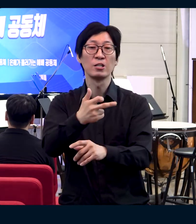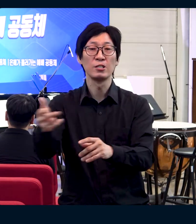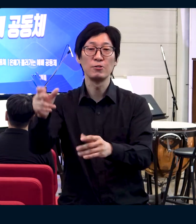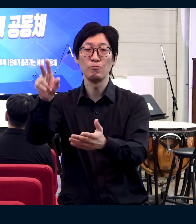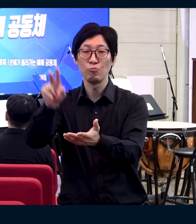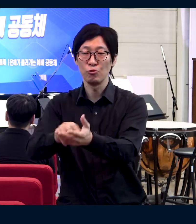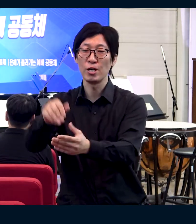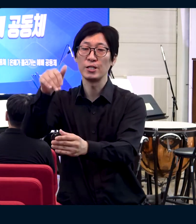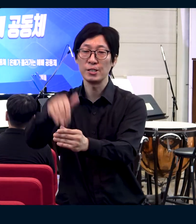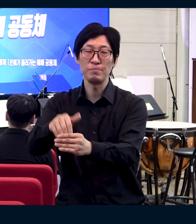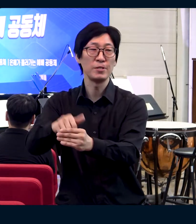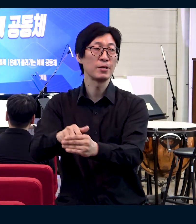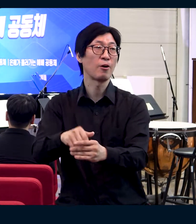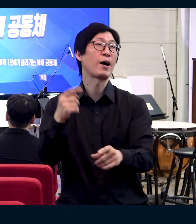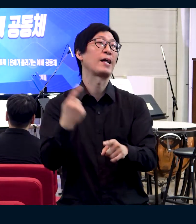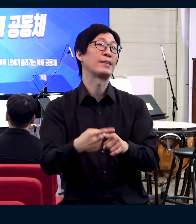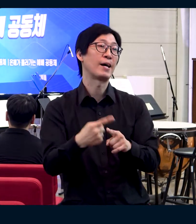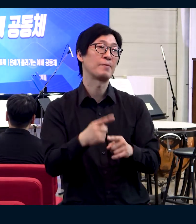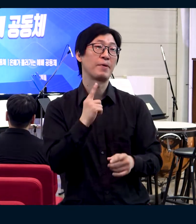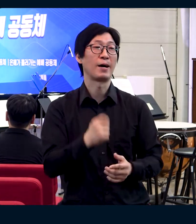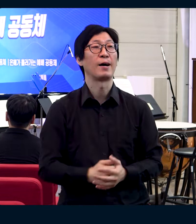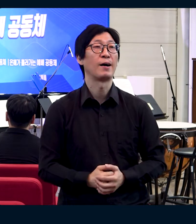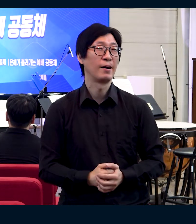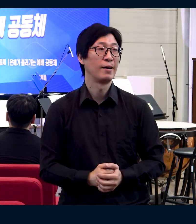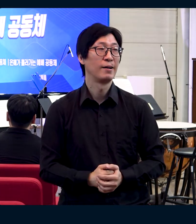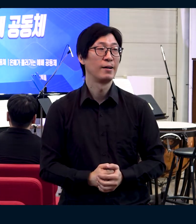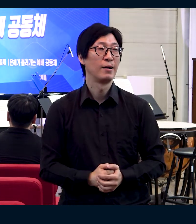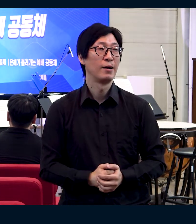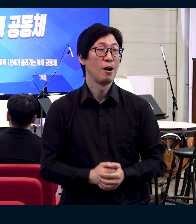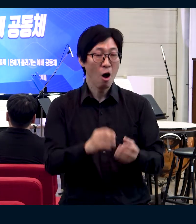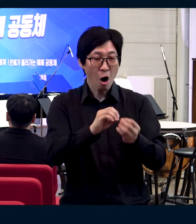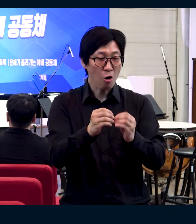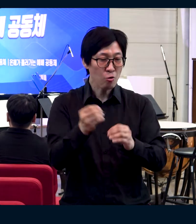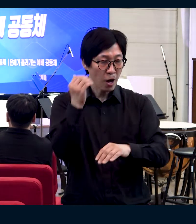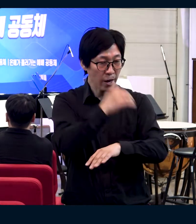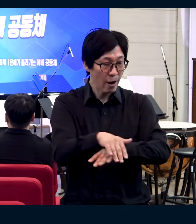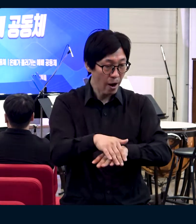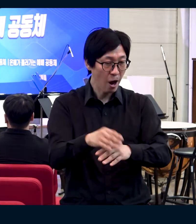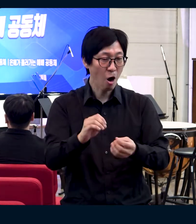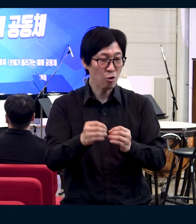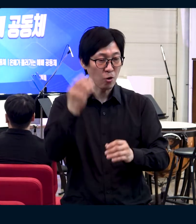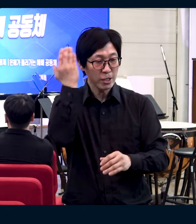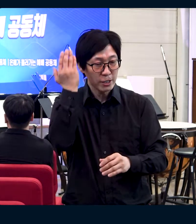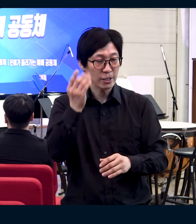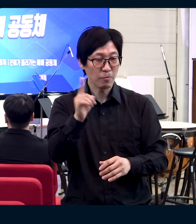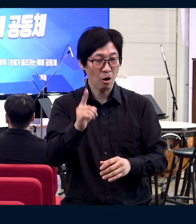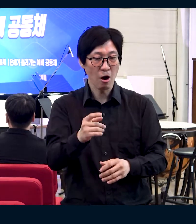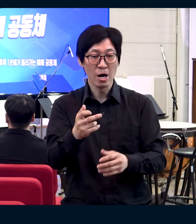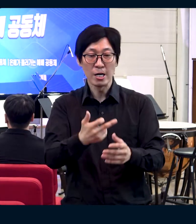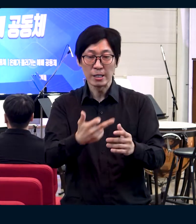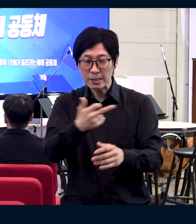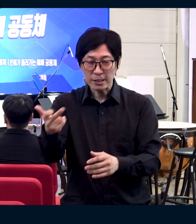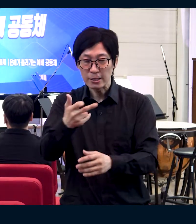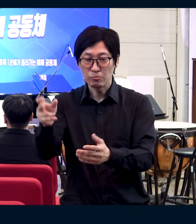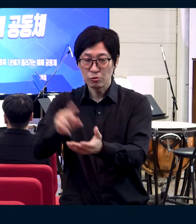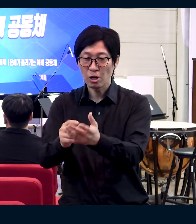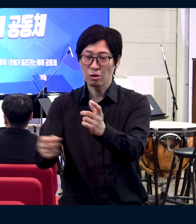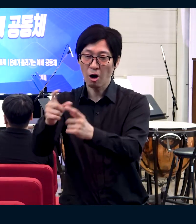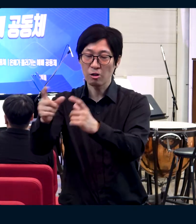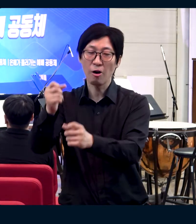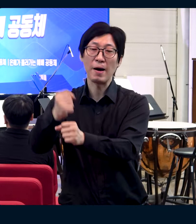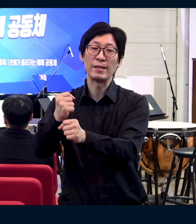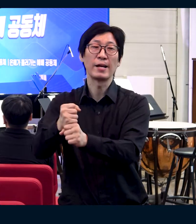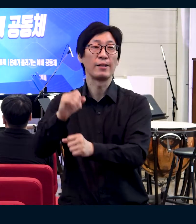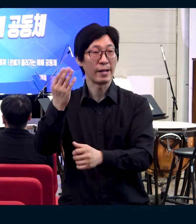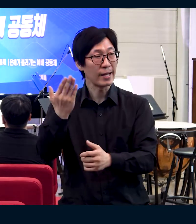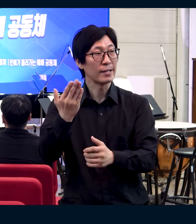것이 될 수 있다라는 사실. 편법은 문제를 해결하는 것이 아니라 더 큰 문제를 심는 것이다 라는